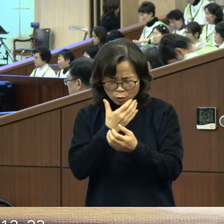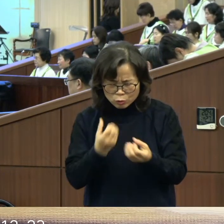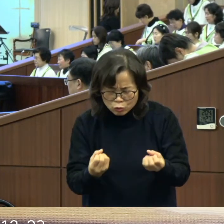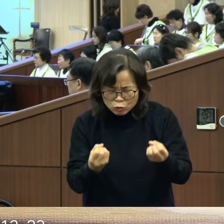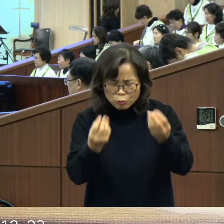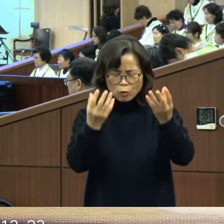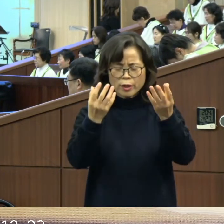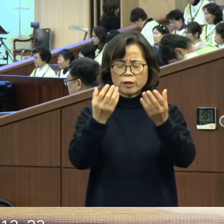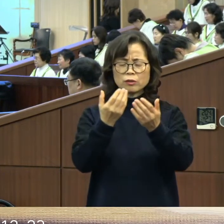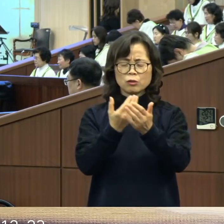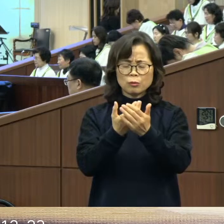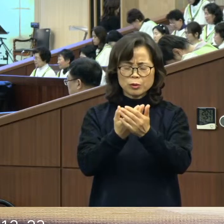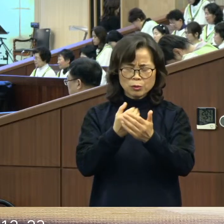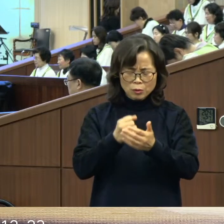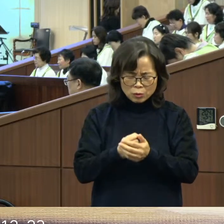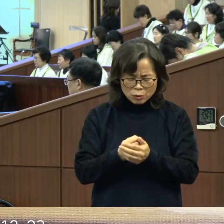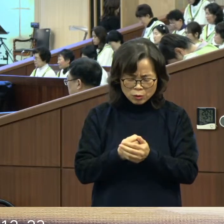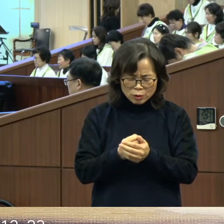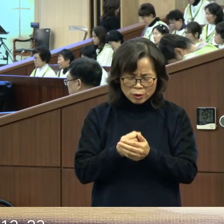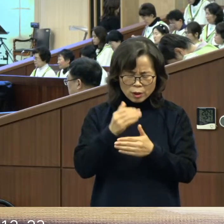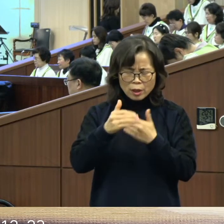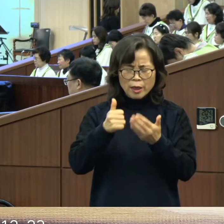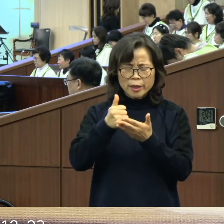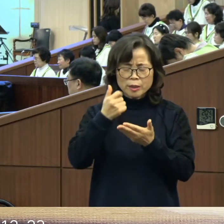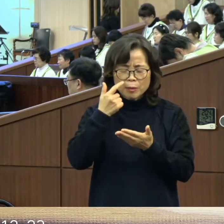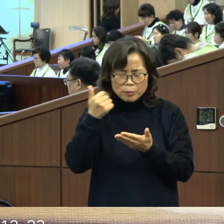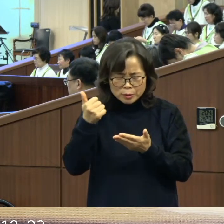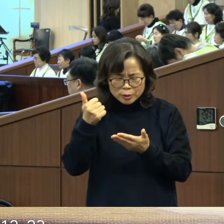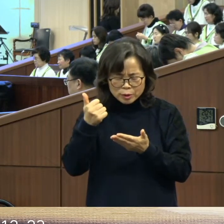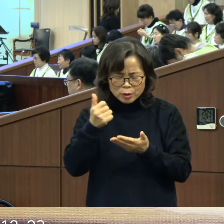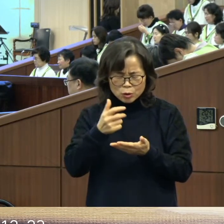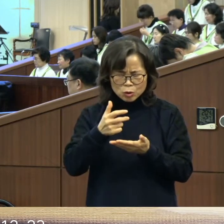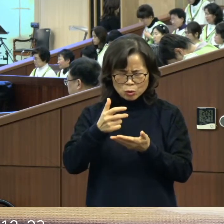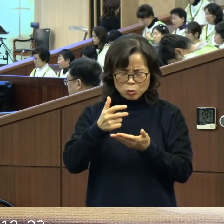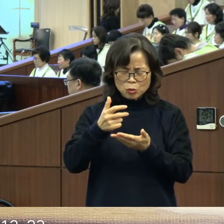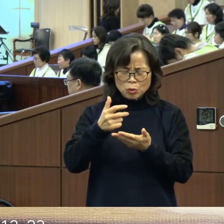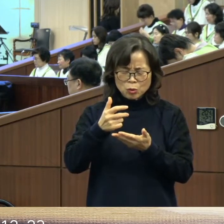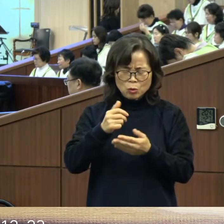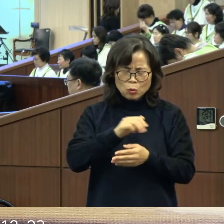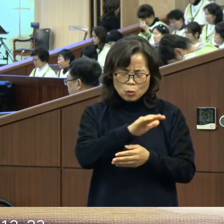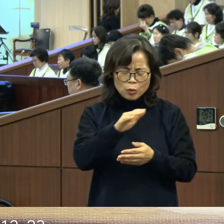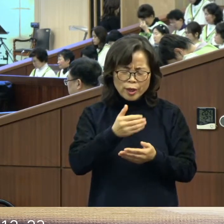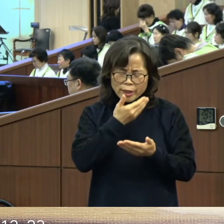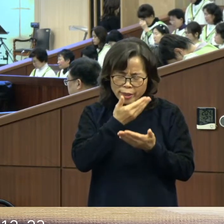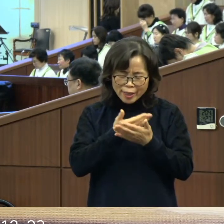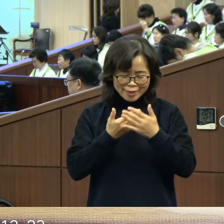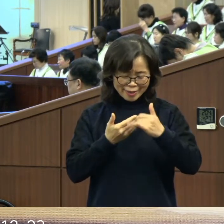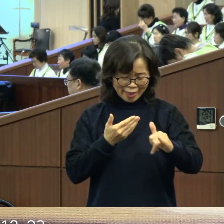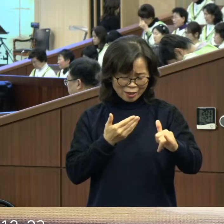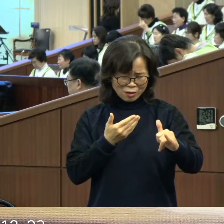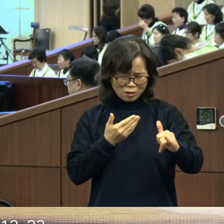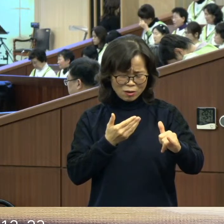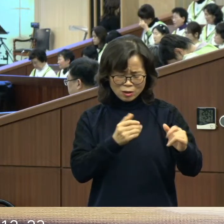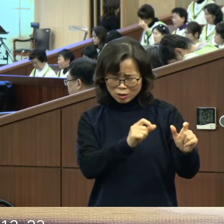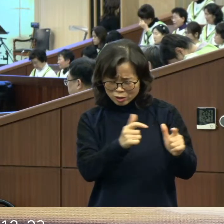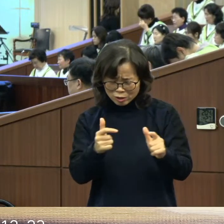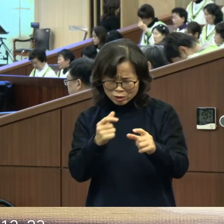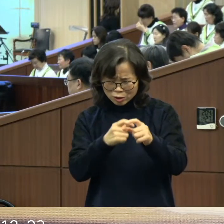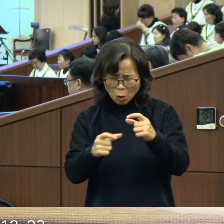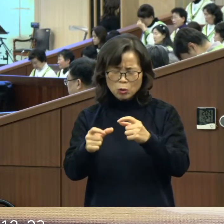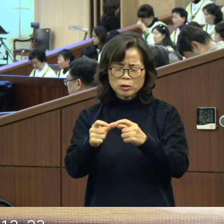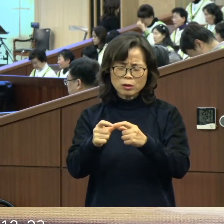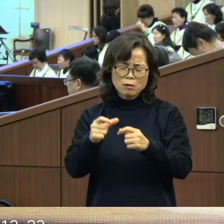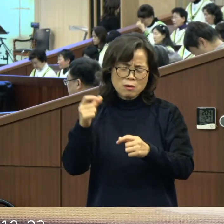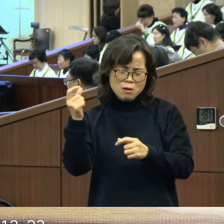역사가 일어나게 하여 주시옵시고 하나님 아버지, 주님의 우리의 귀한 자녀들이 더욱더 다음